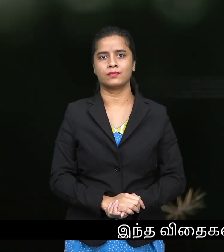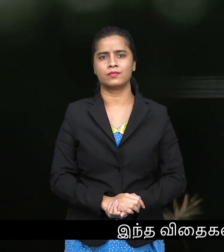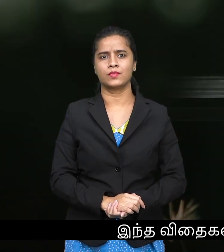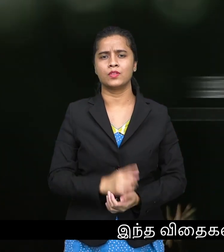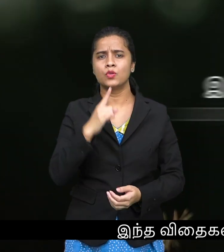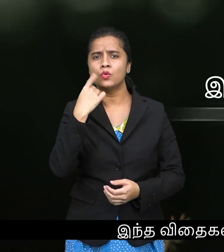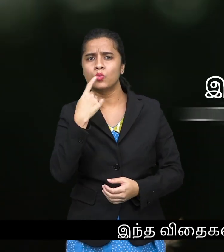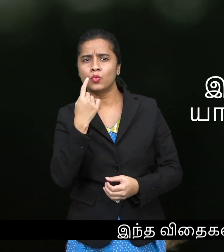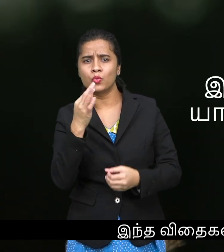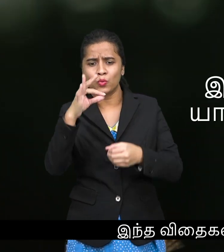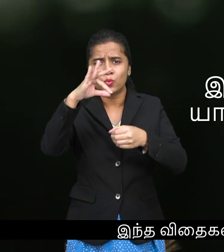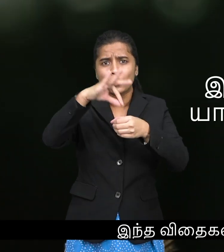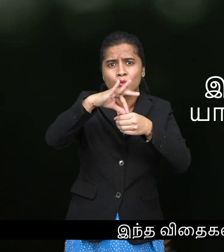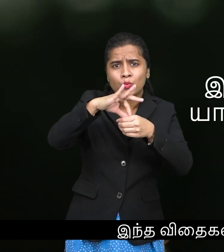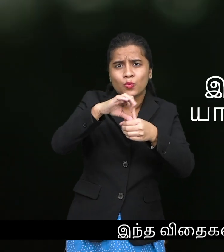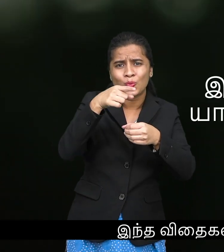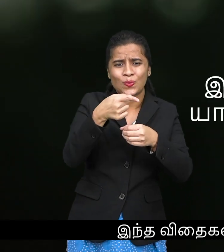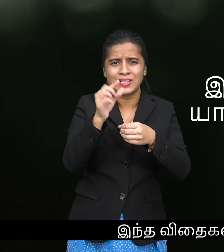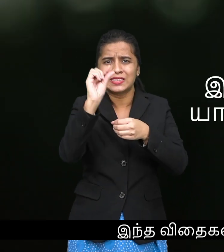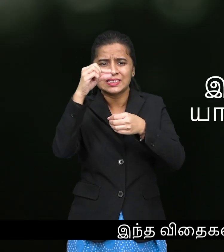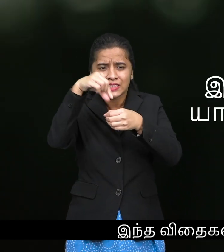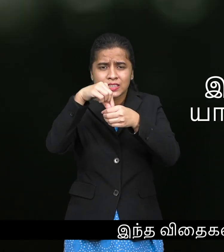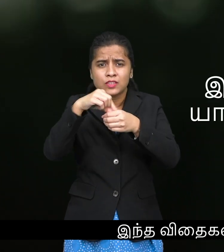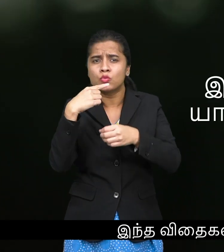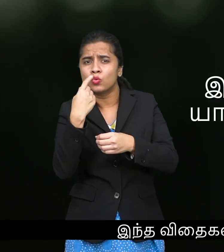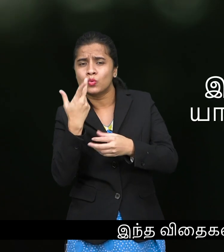இந்த விதைகளை விதைத்தது யார்?